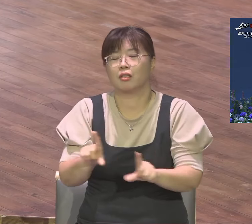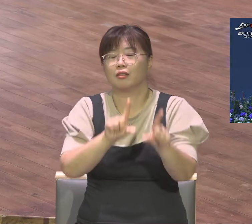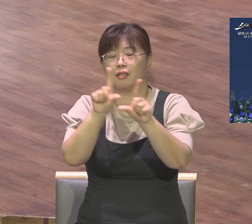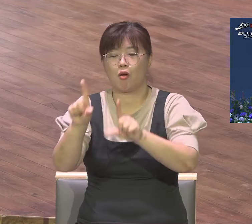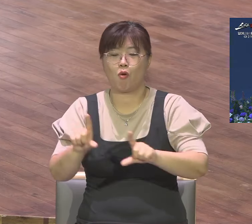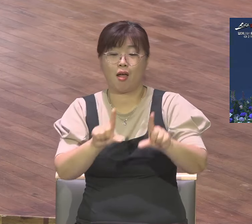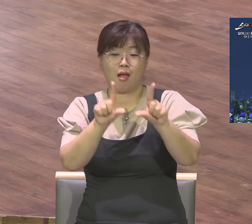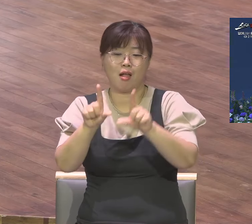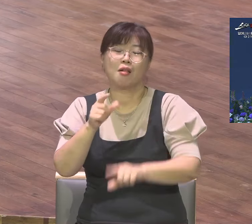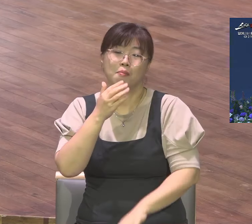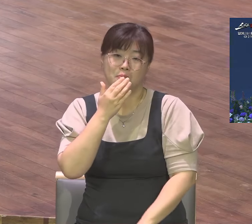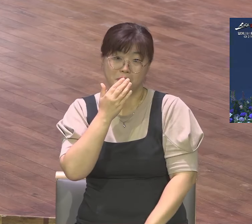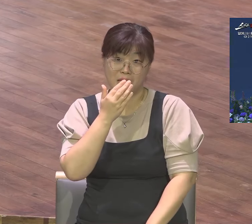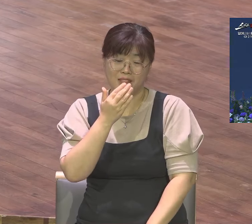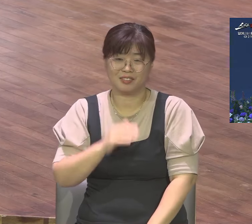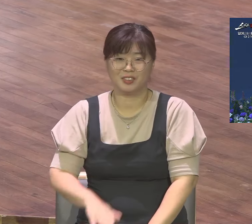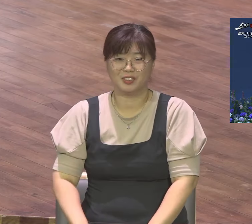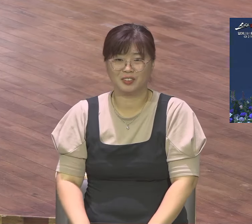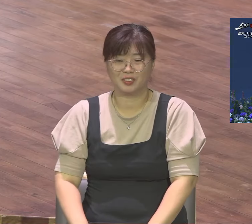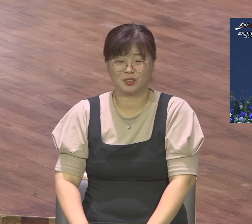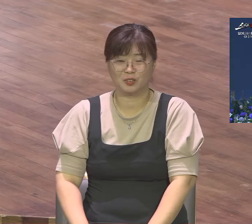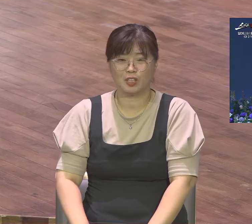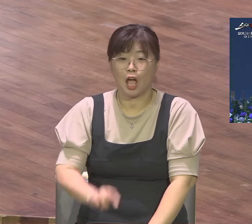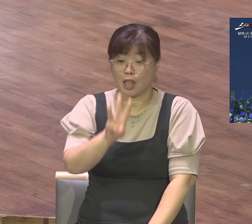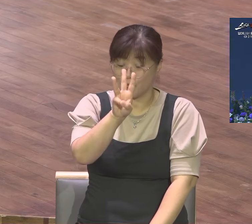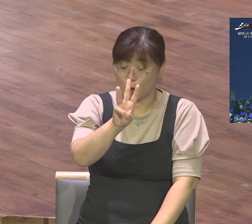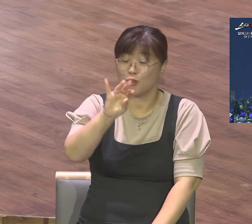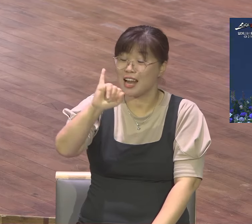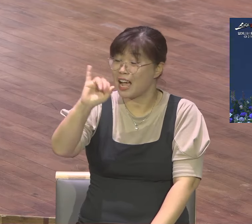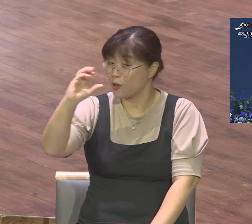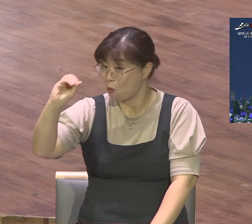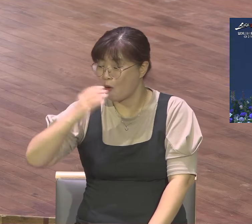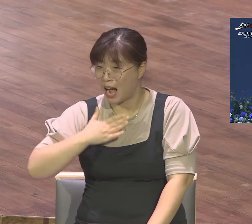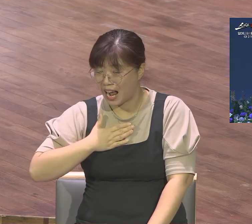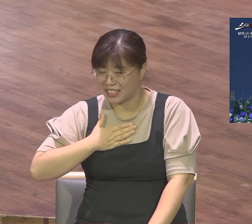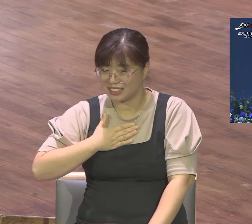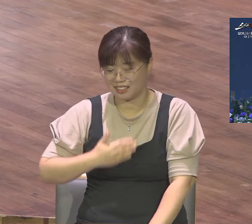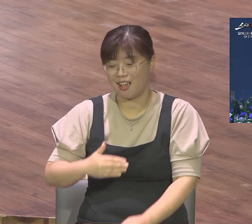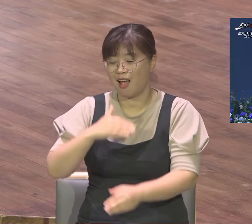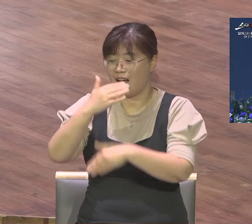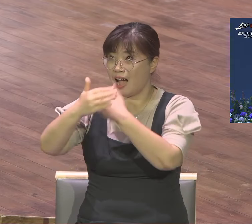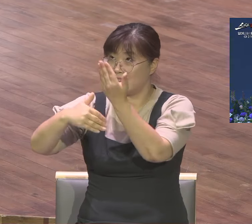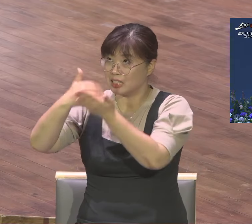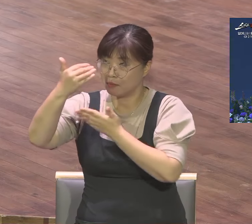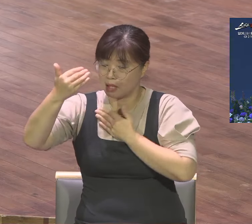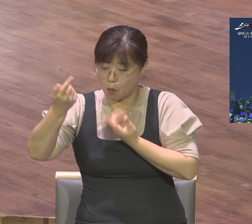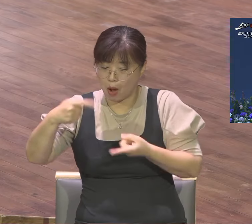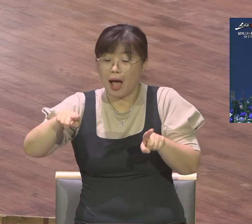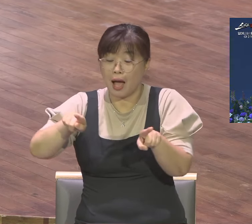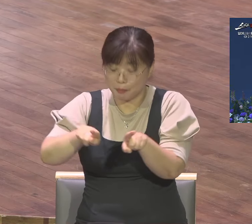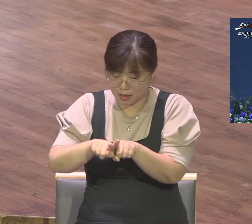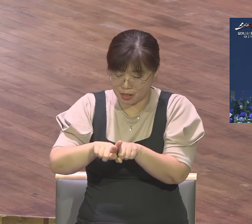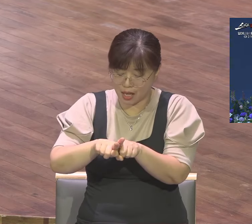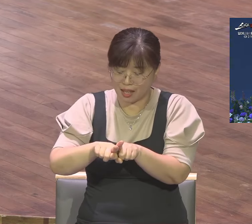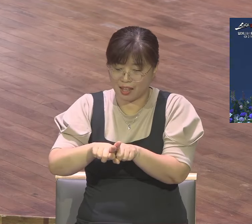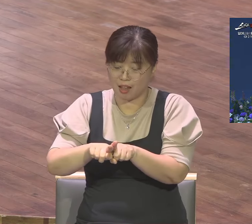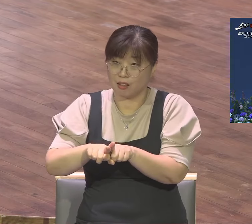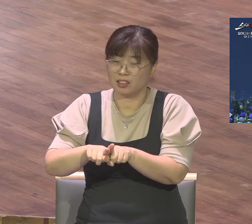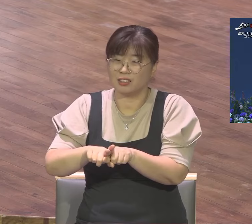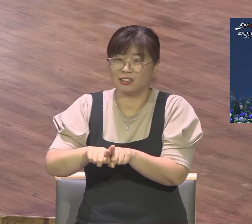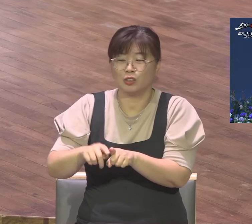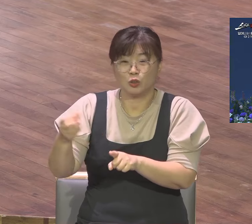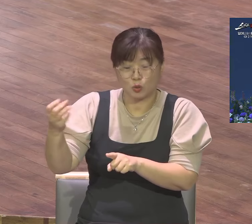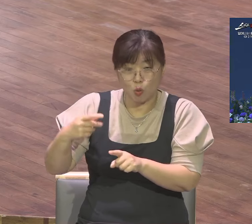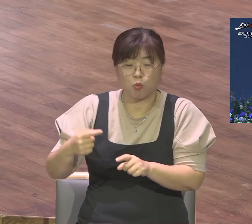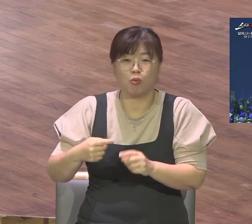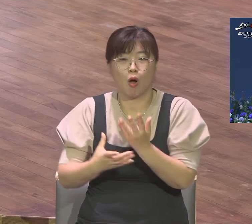이게 with Immanuel Onnes다. 주님이 나와 함께. 오늘 여러분 교회 나올 때 주님과